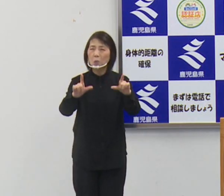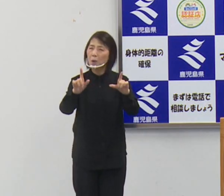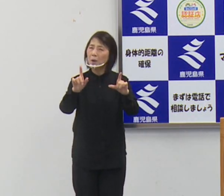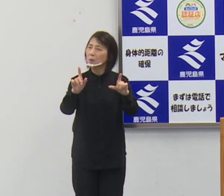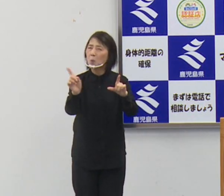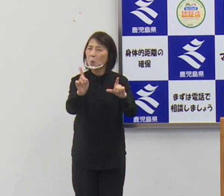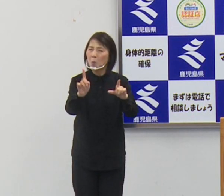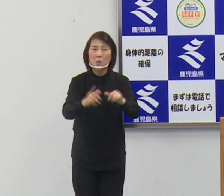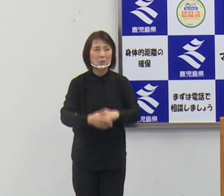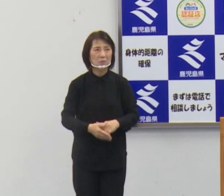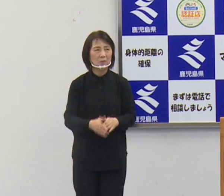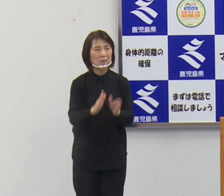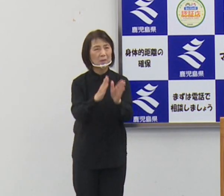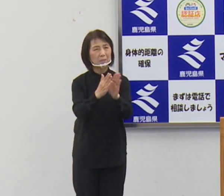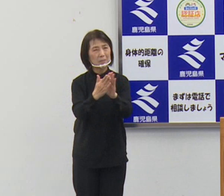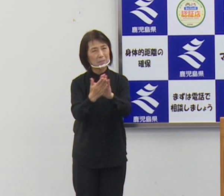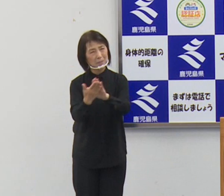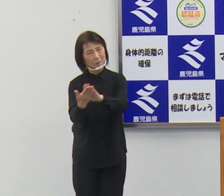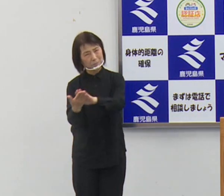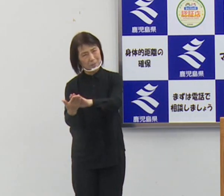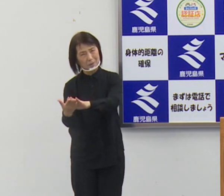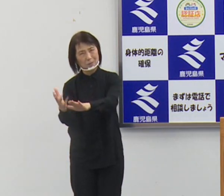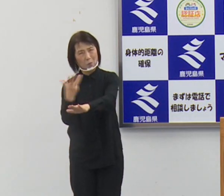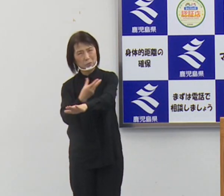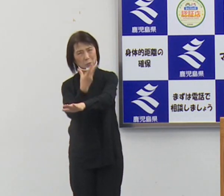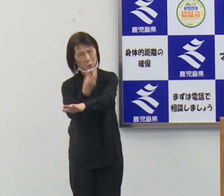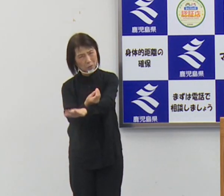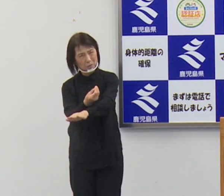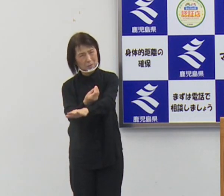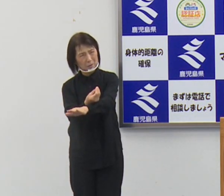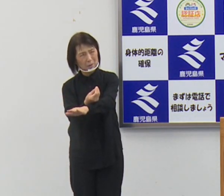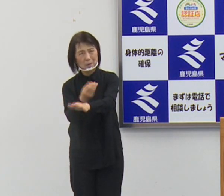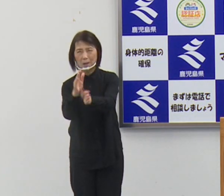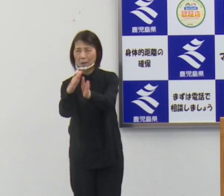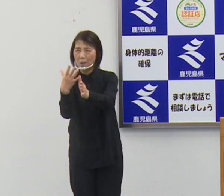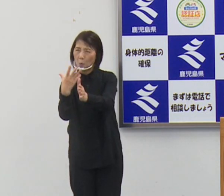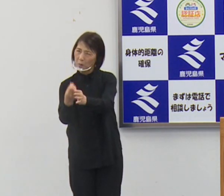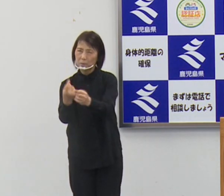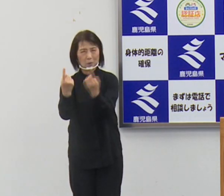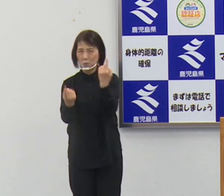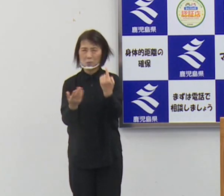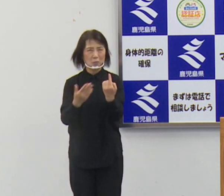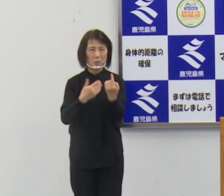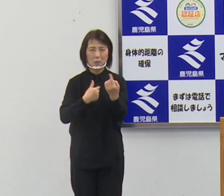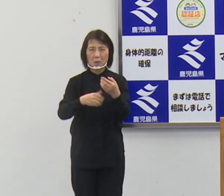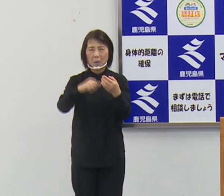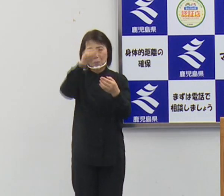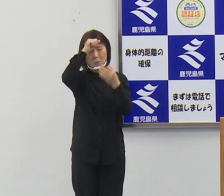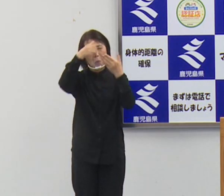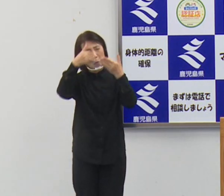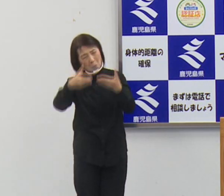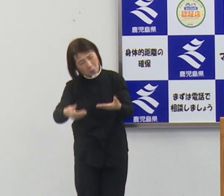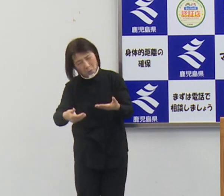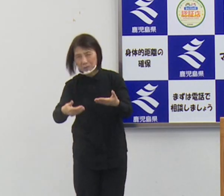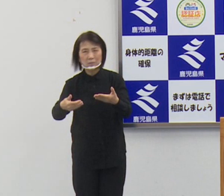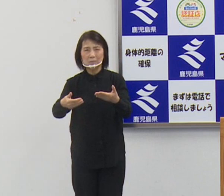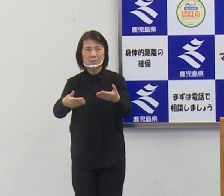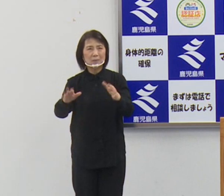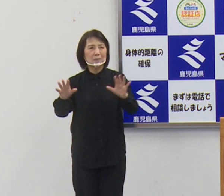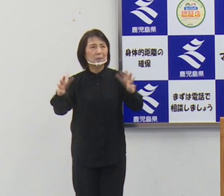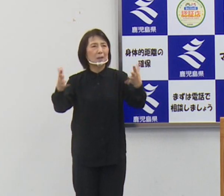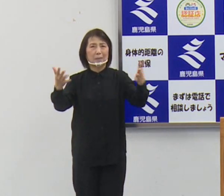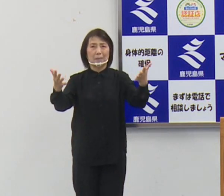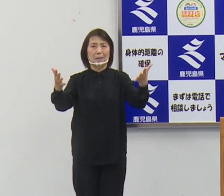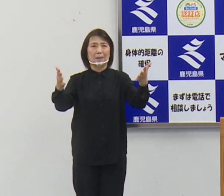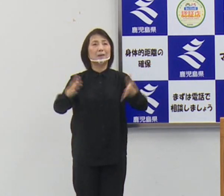なった方がいたかというと今県内ではいないんじゃなかったかなと、重症化した方もいなかったと確か思います